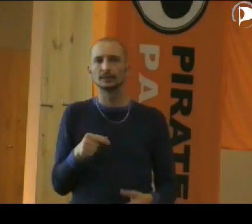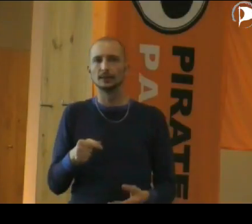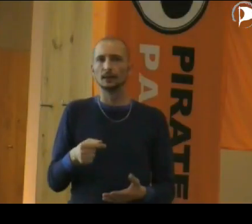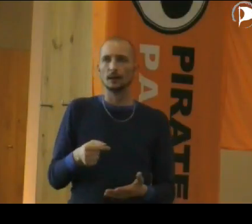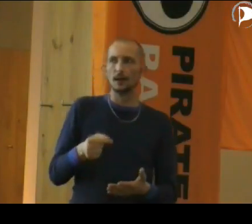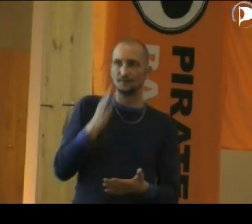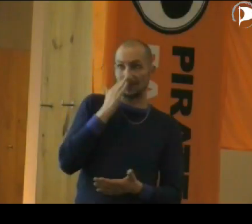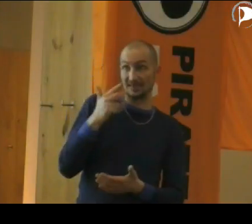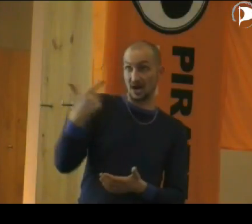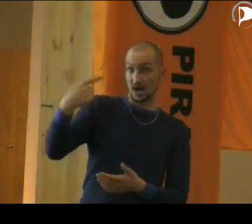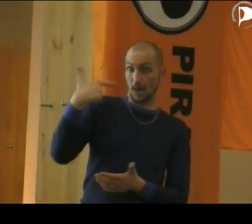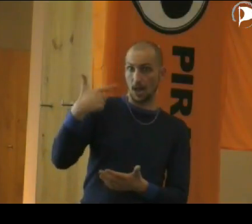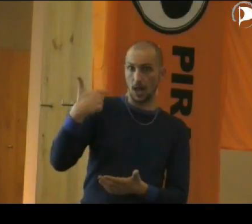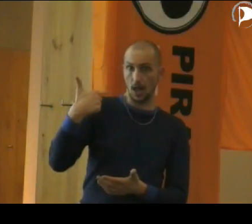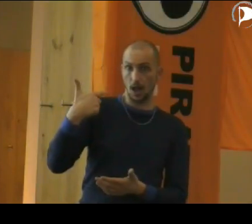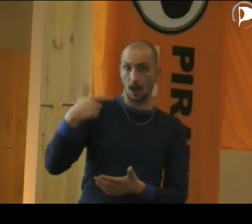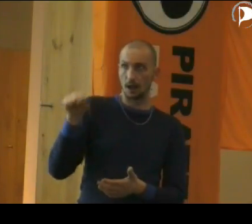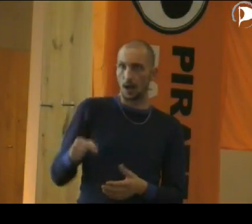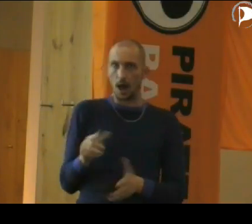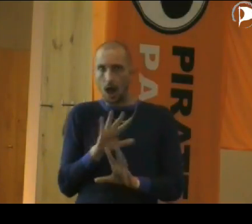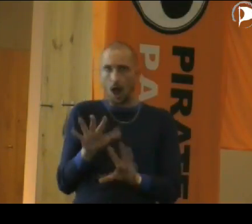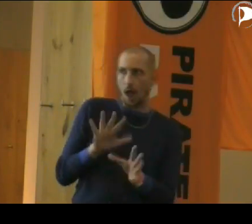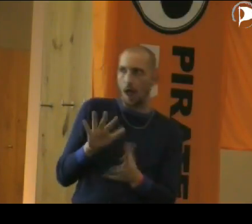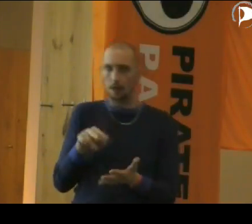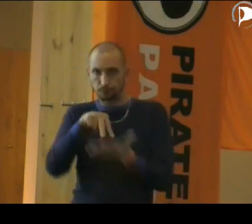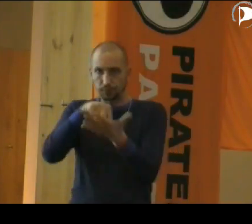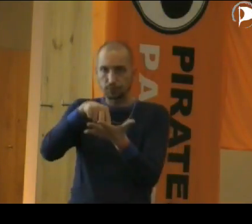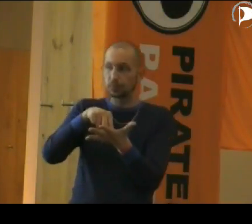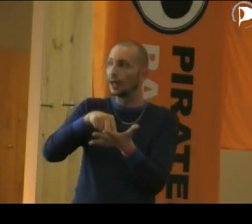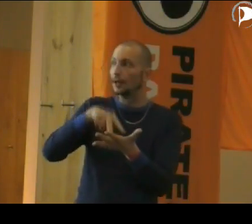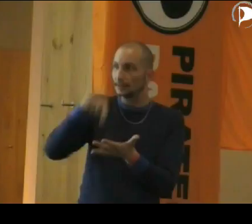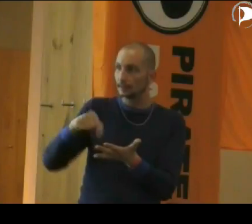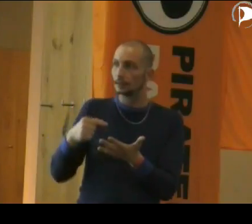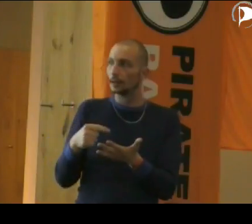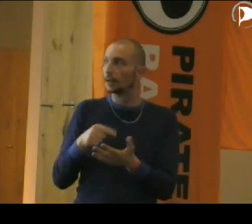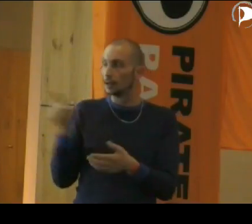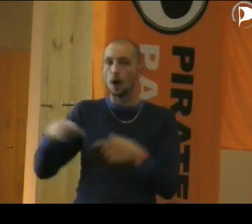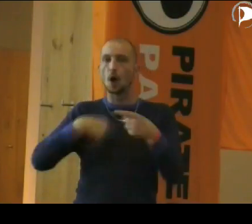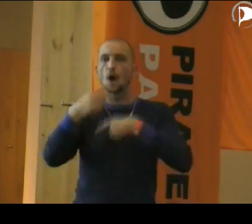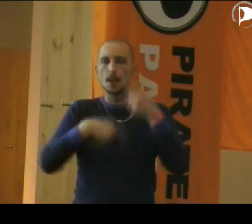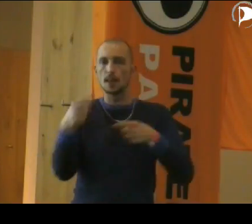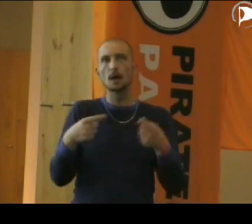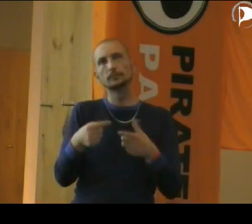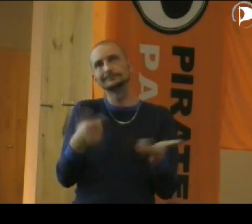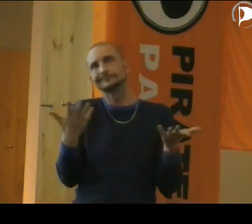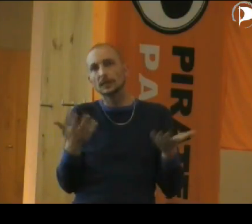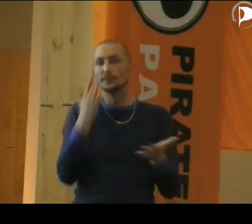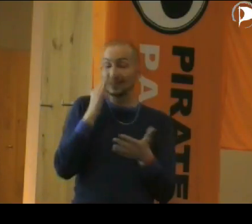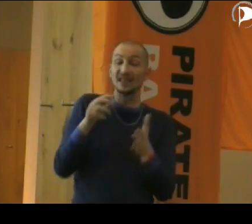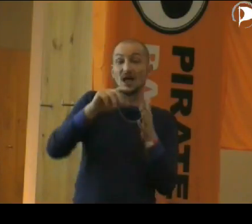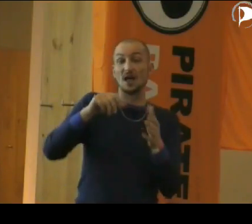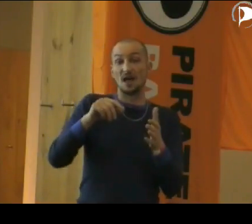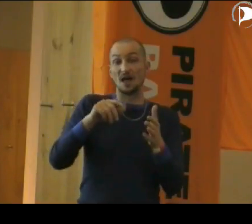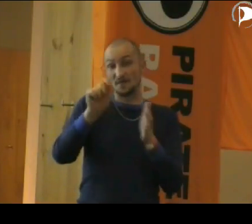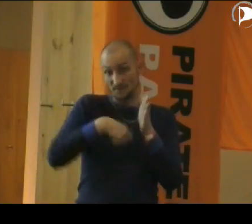kameras auf dich gerichtet sind es ist natürlich so holz in seine rolle wenn du jetzt gelegt werden zwei das hättest du